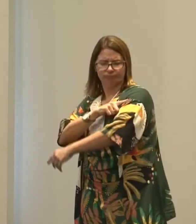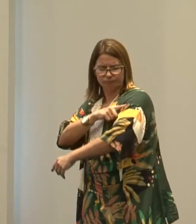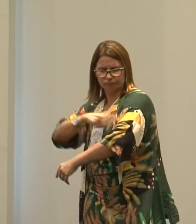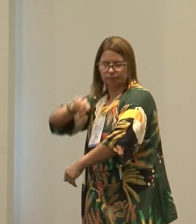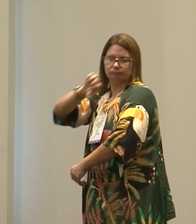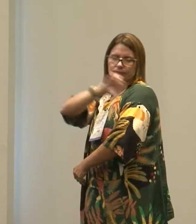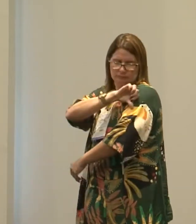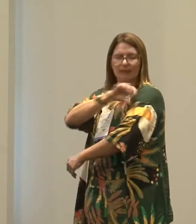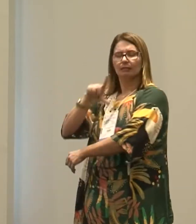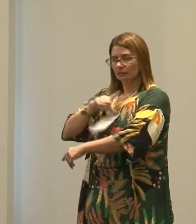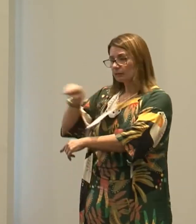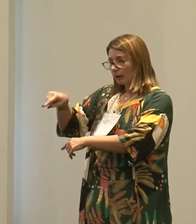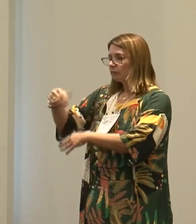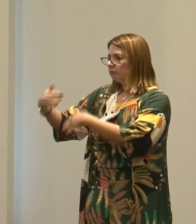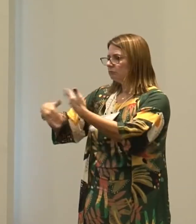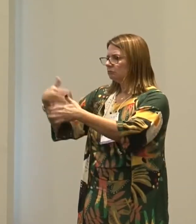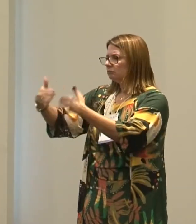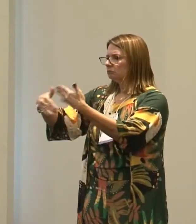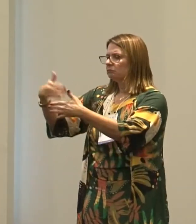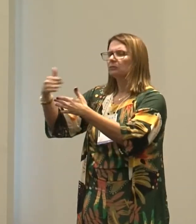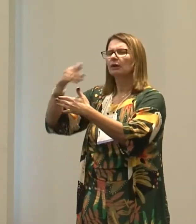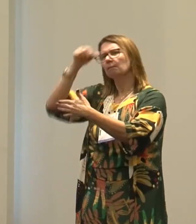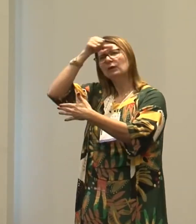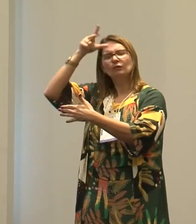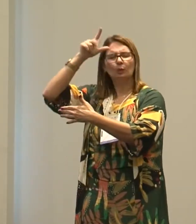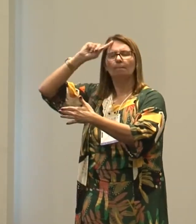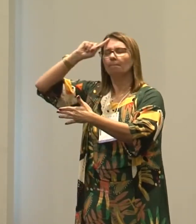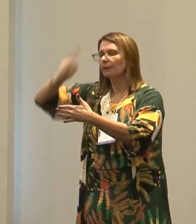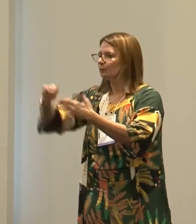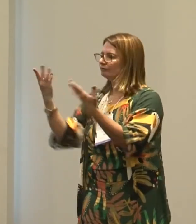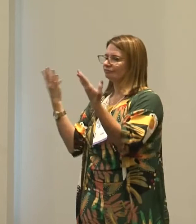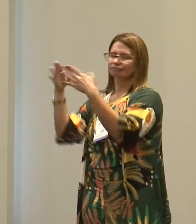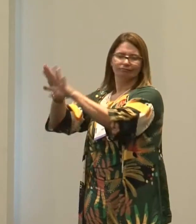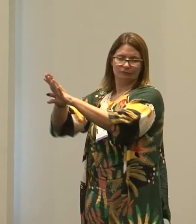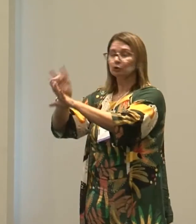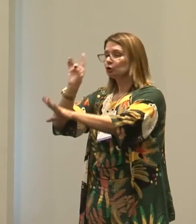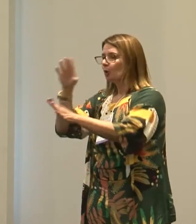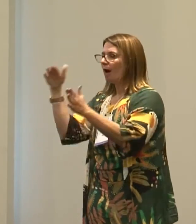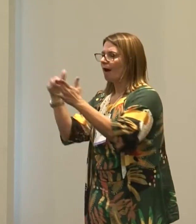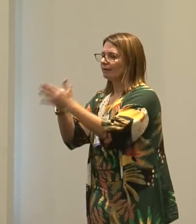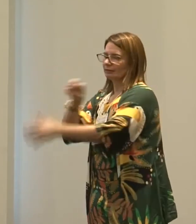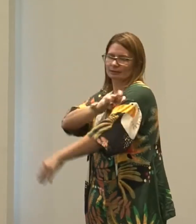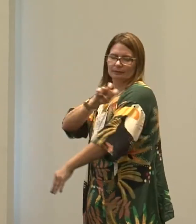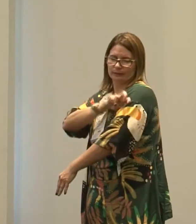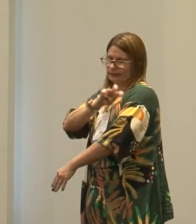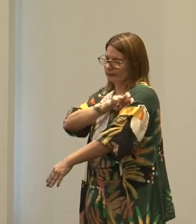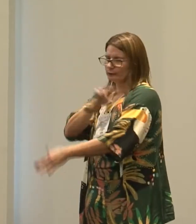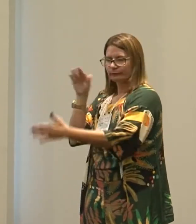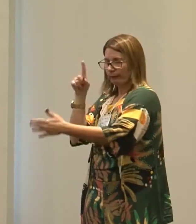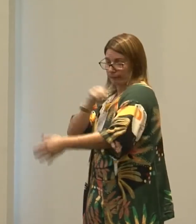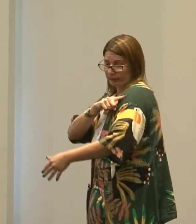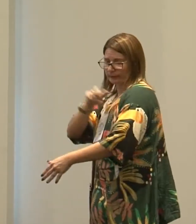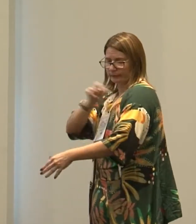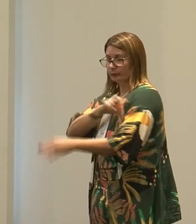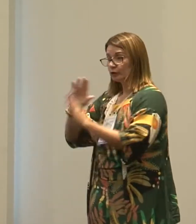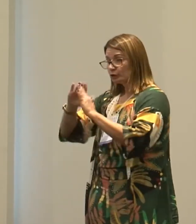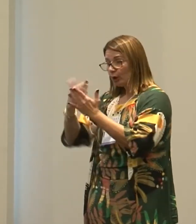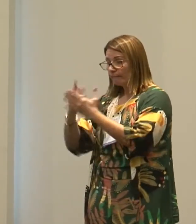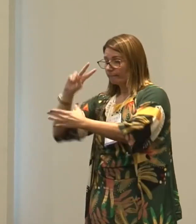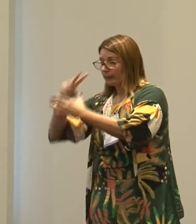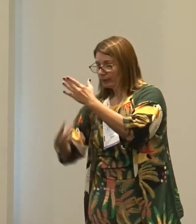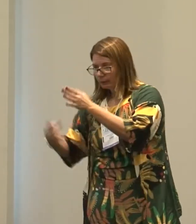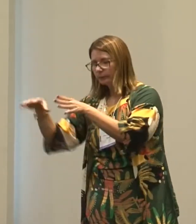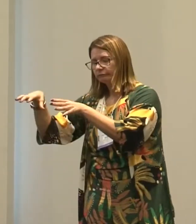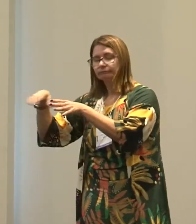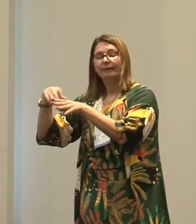escolas bilíngues em geral, de ensino fundamental, a prefeitura mandou, infelizmente, fechar, né? As crianças ficaram só